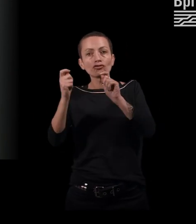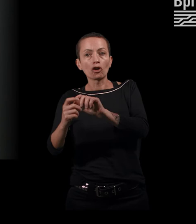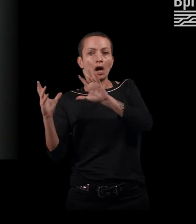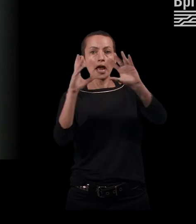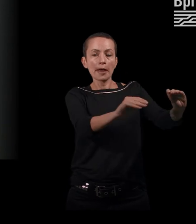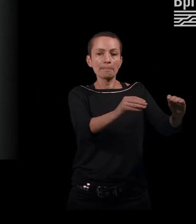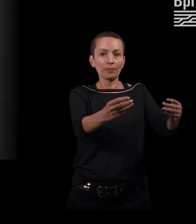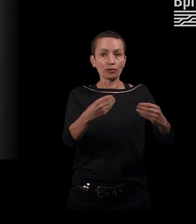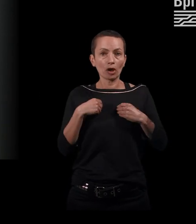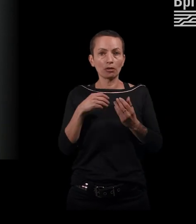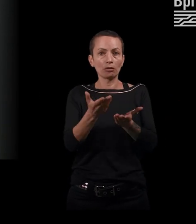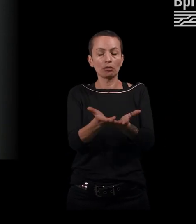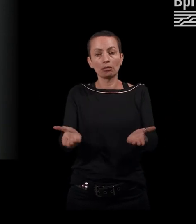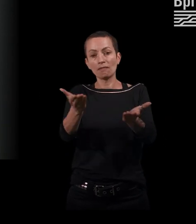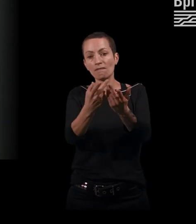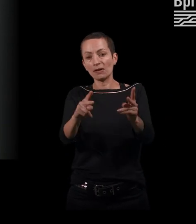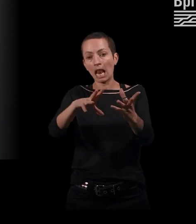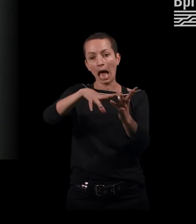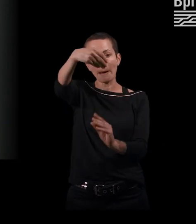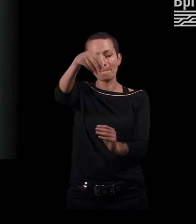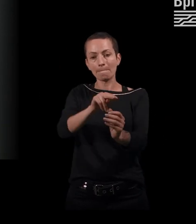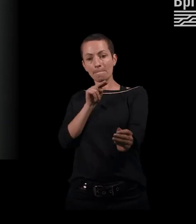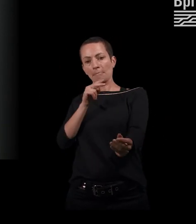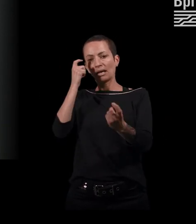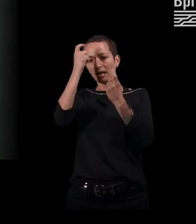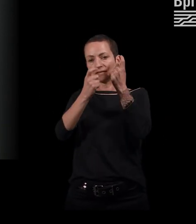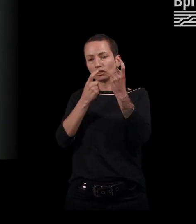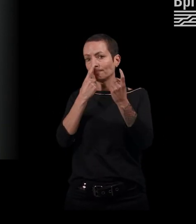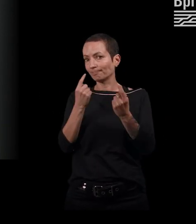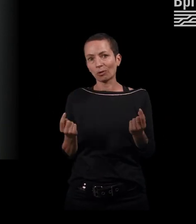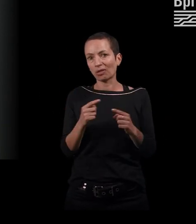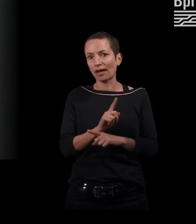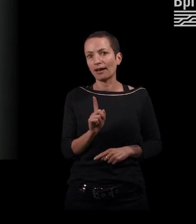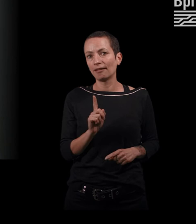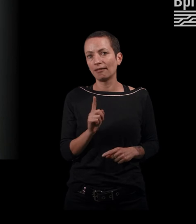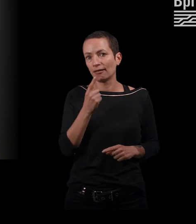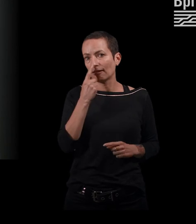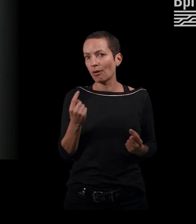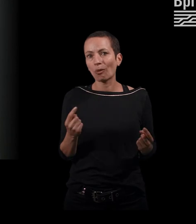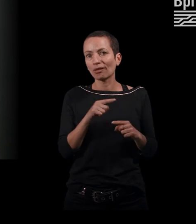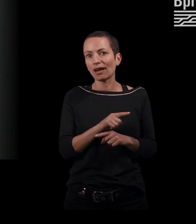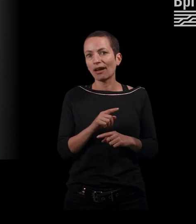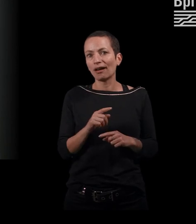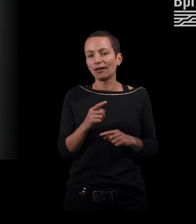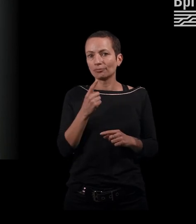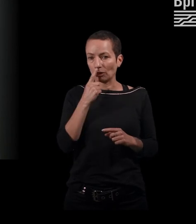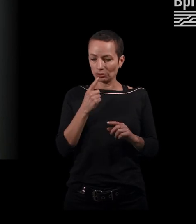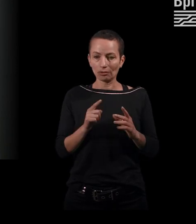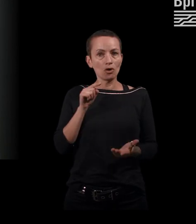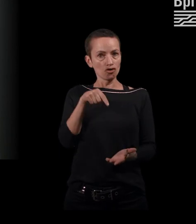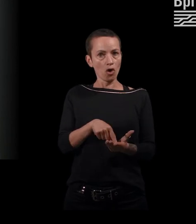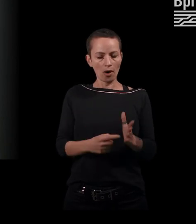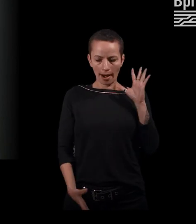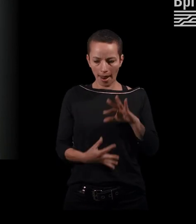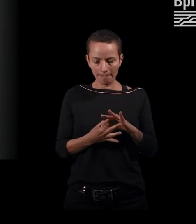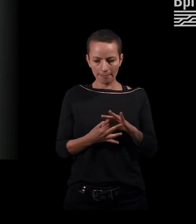me permet de réfléchir à l'âme des villes? Je crois que c'est le contraire. Je crois que c'est en fait d'être dans un lieu qui me permet